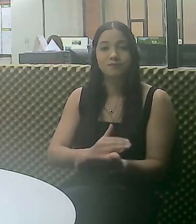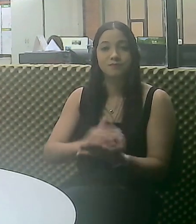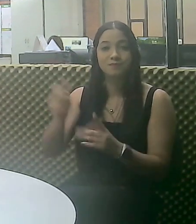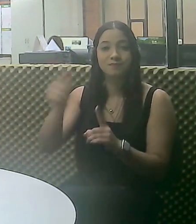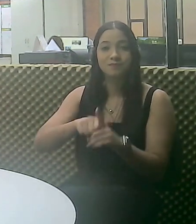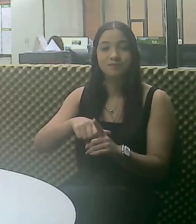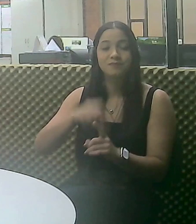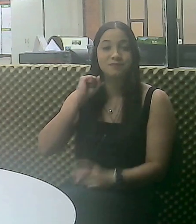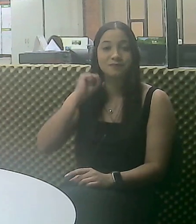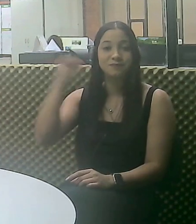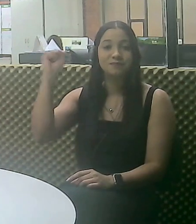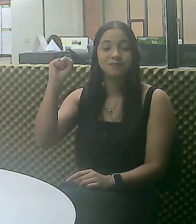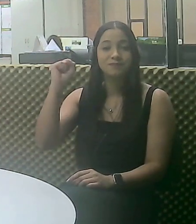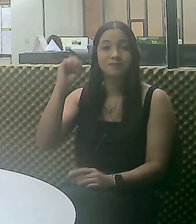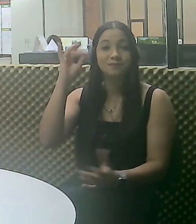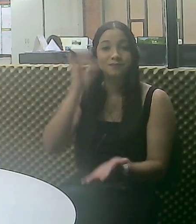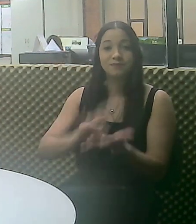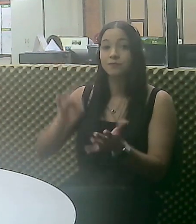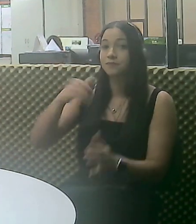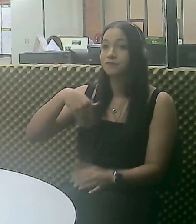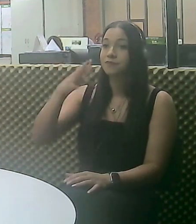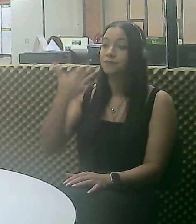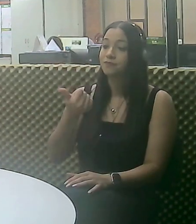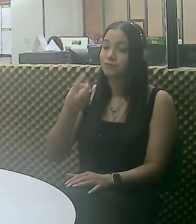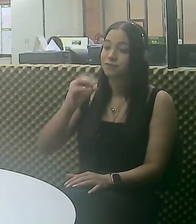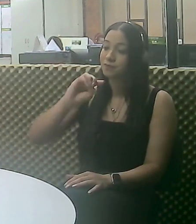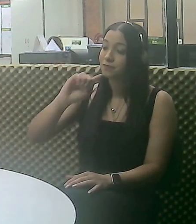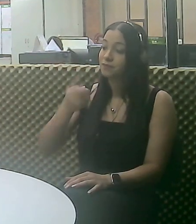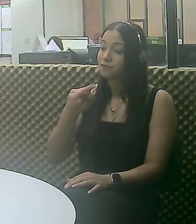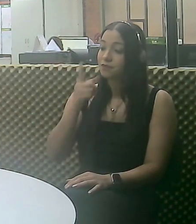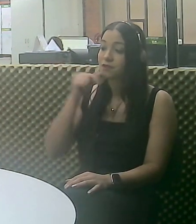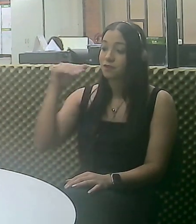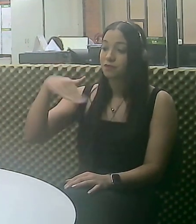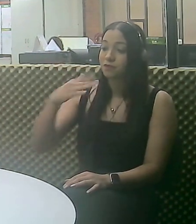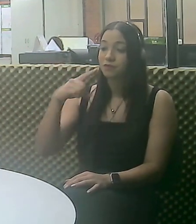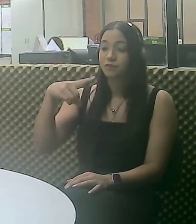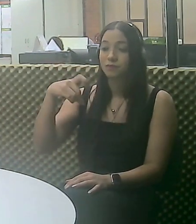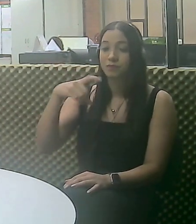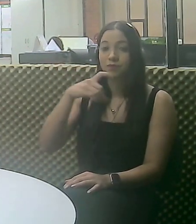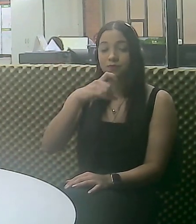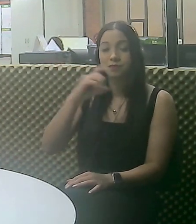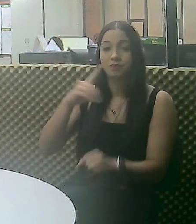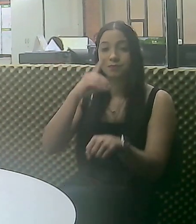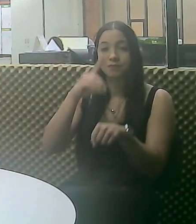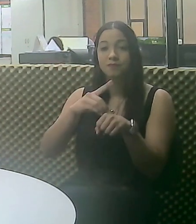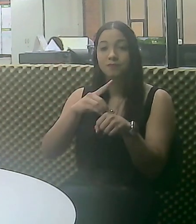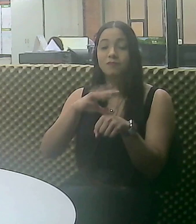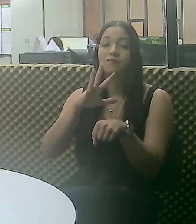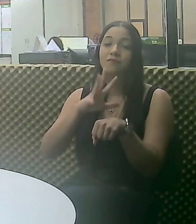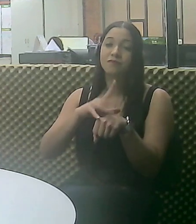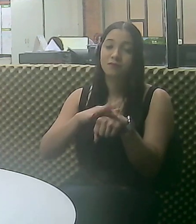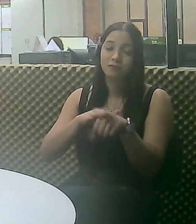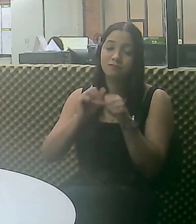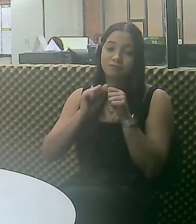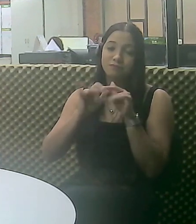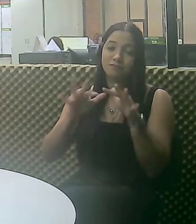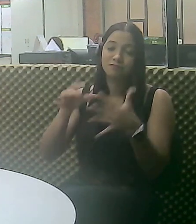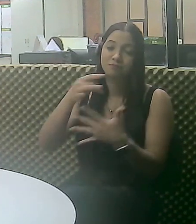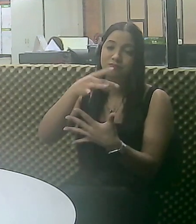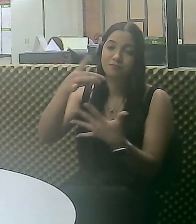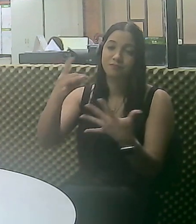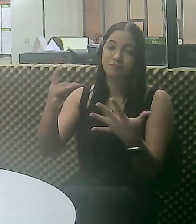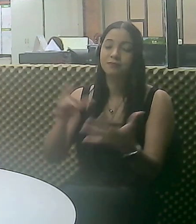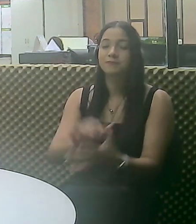a força-tarefa conseguiu eliminar mais de 130 mil criadouros do mosquito Aedes aegypti, transmissor da dengue e outras